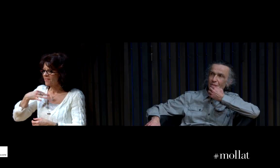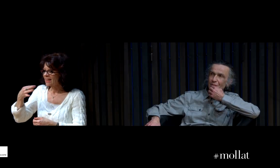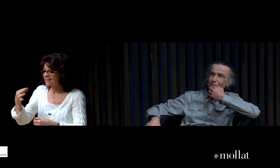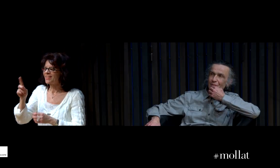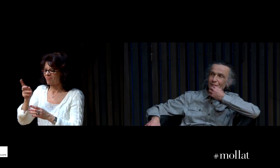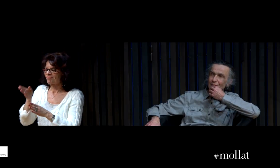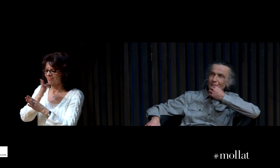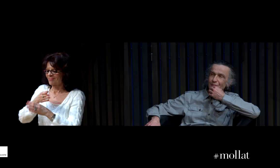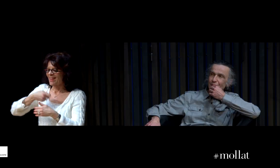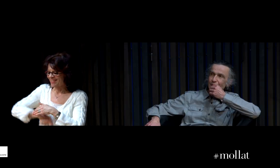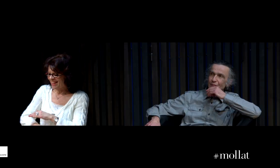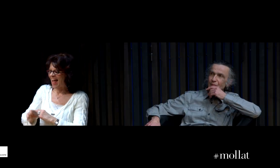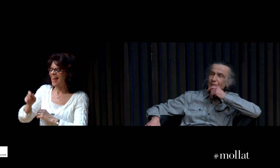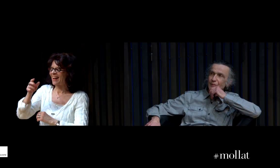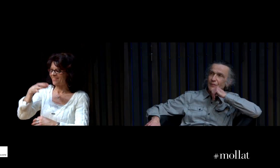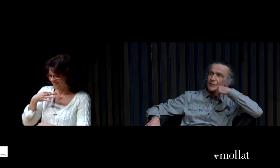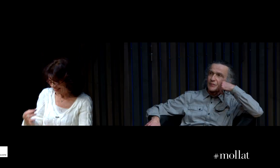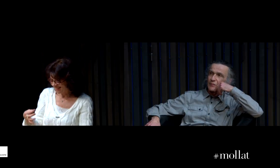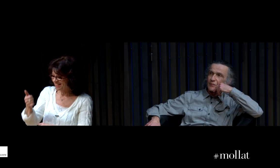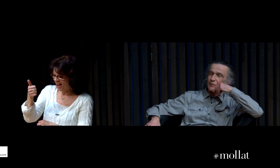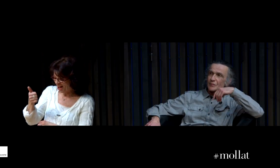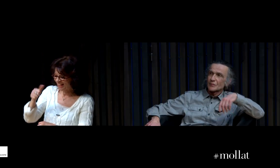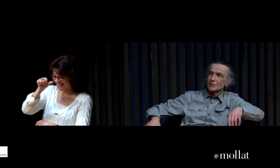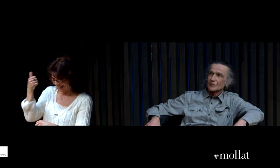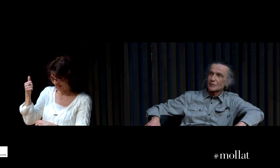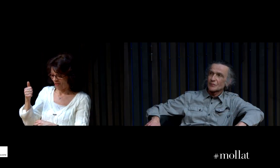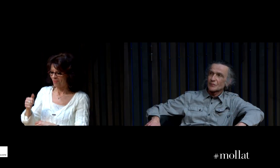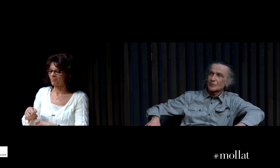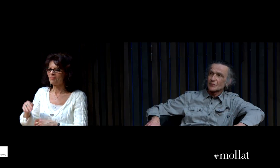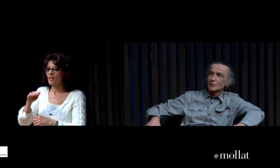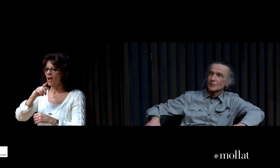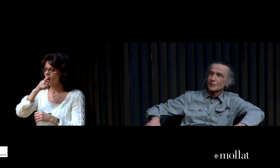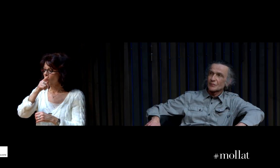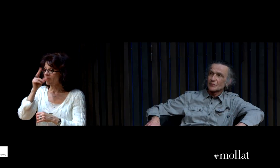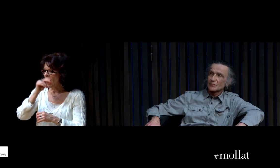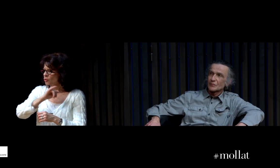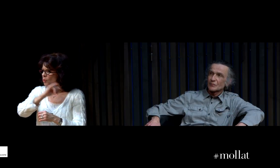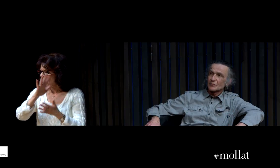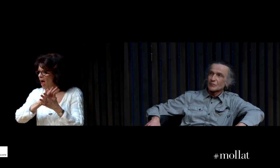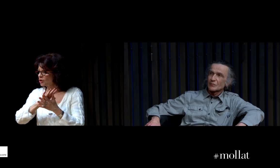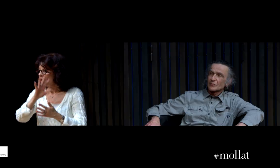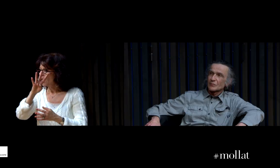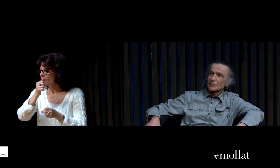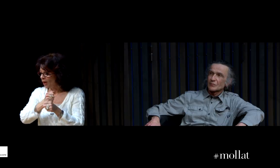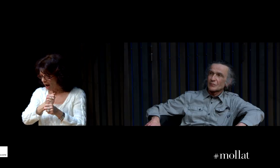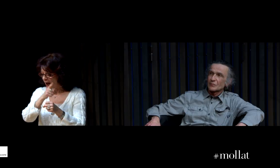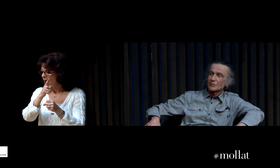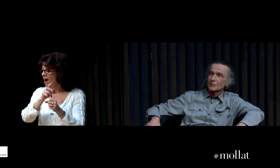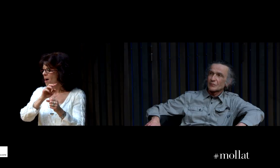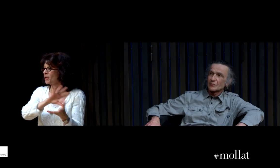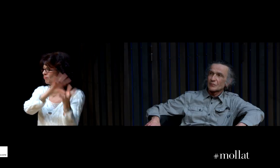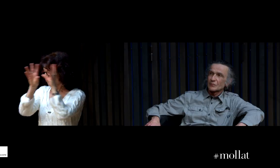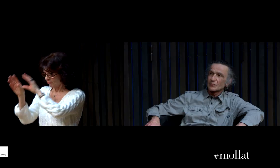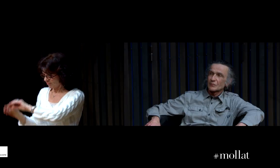Airbus Nantes. Donc, je suis repartie. Alors, bien sûr, j'ai oublié de vous dire que j'ai eu un fils, un garçon qui est né sur Nantes. Il a